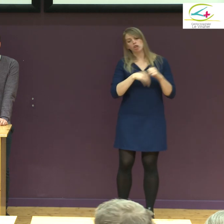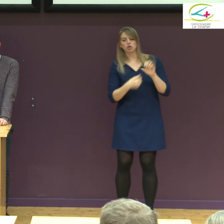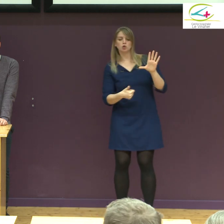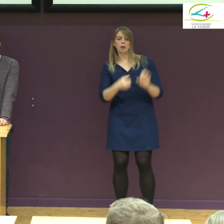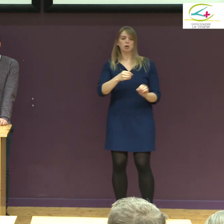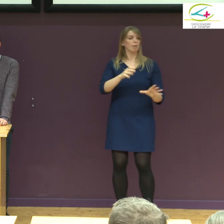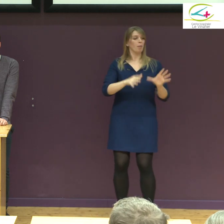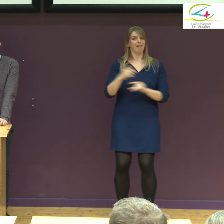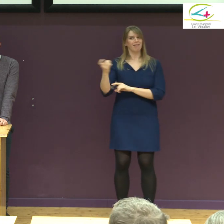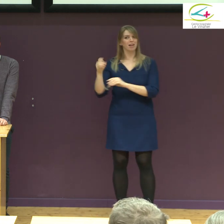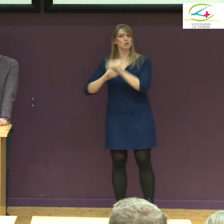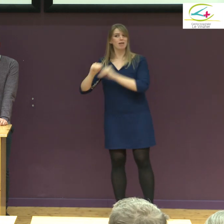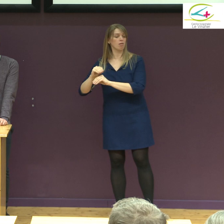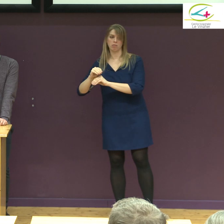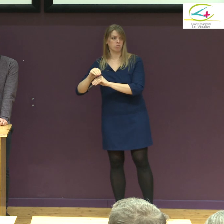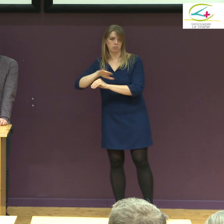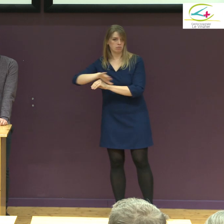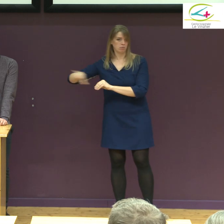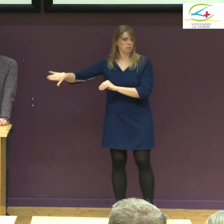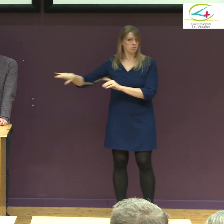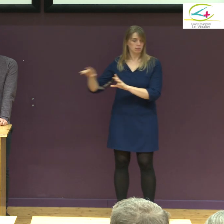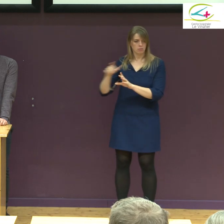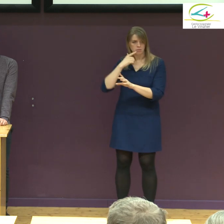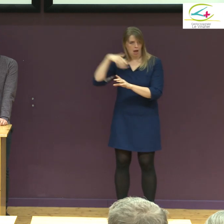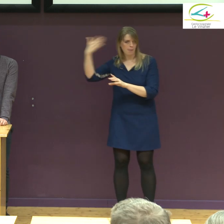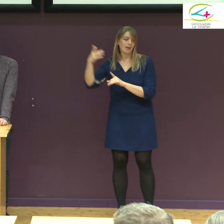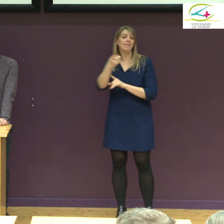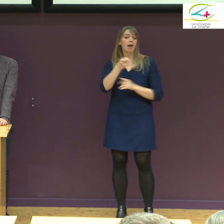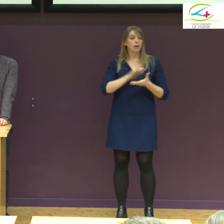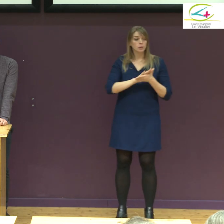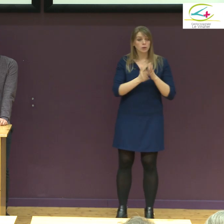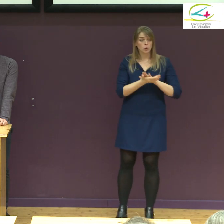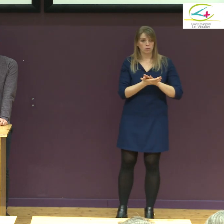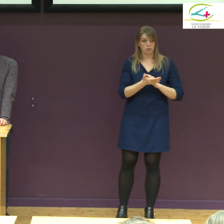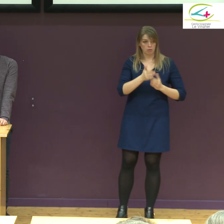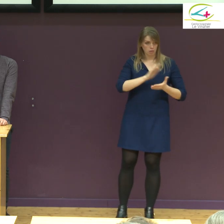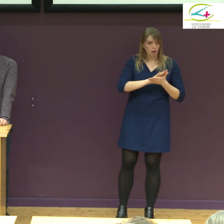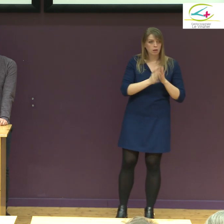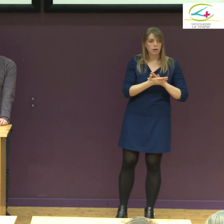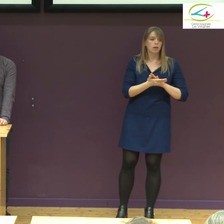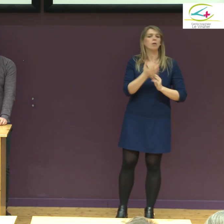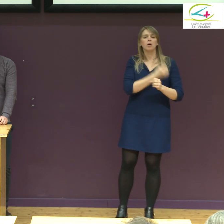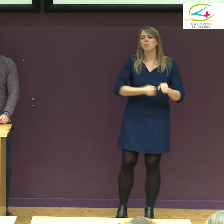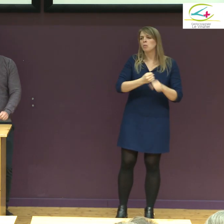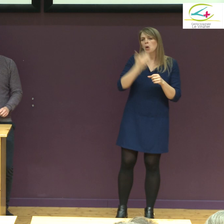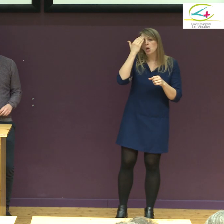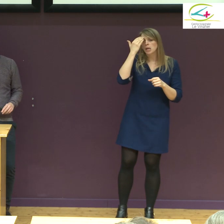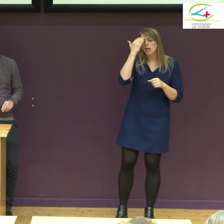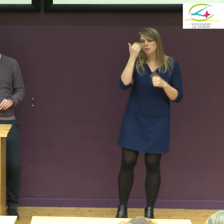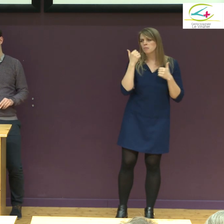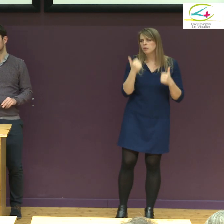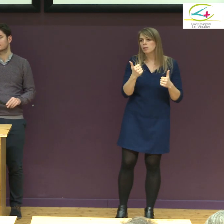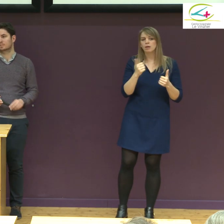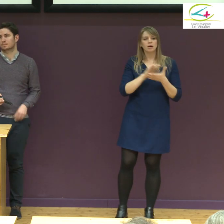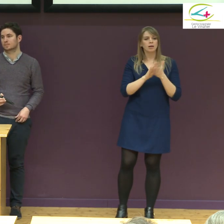par les soignants. C'est pour ça que j'ai parlé de soins tout à l'heure. Ça arrive par les associations. Ça arrive par une association que vous connaissez très bien, qui